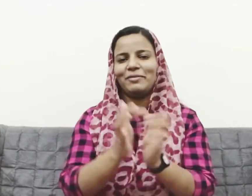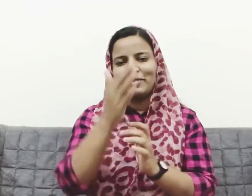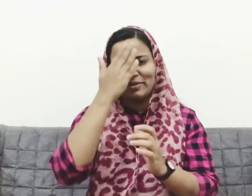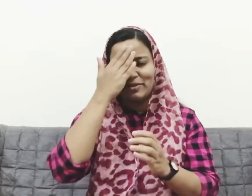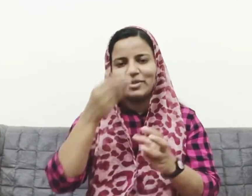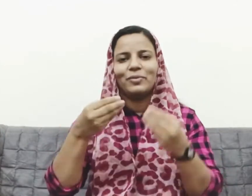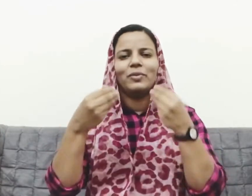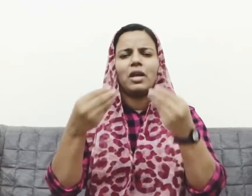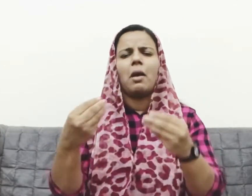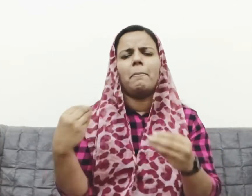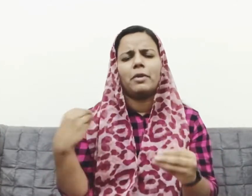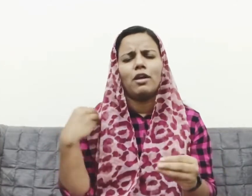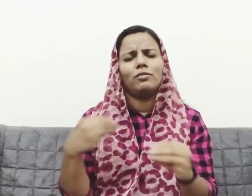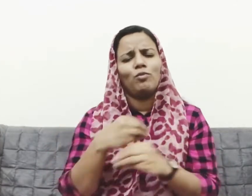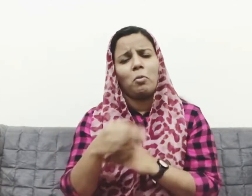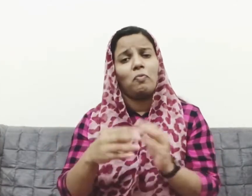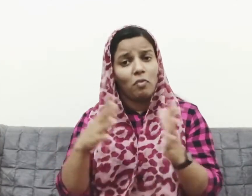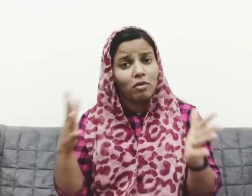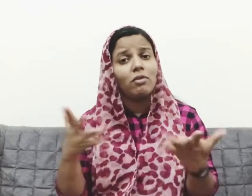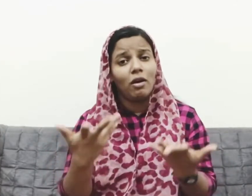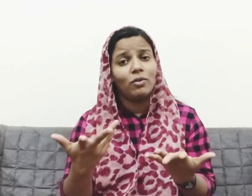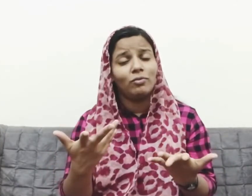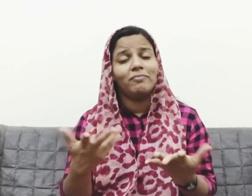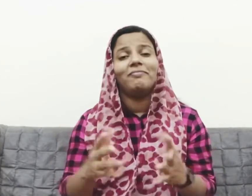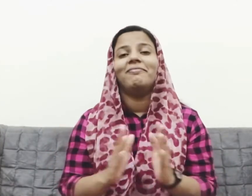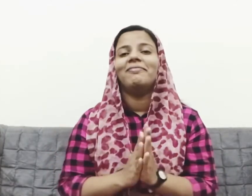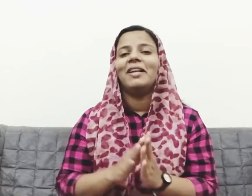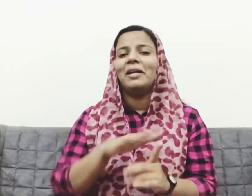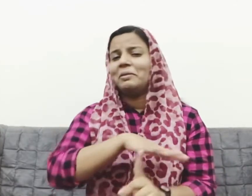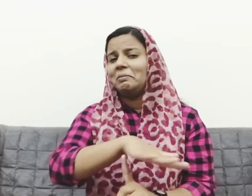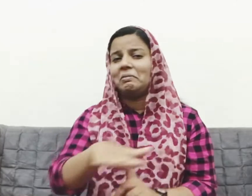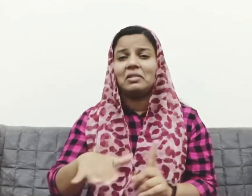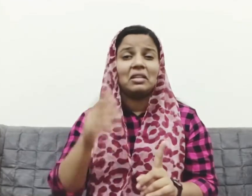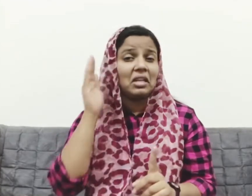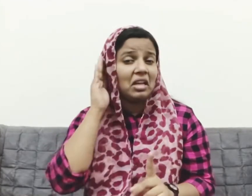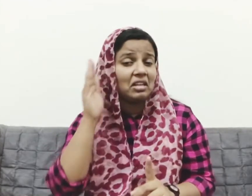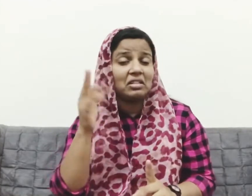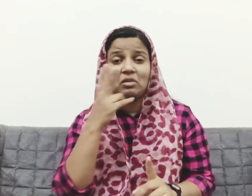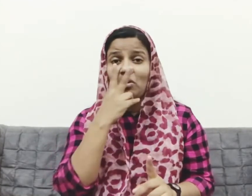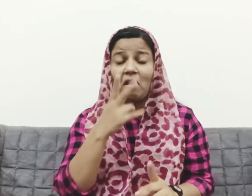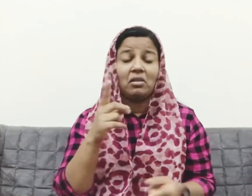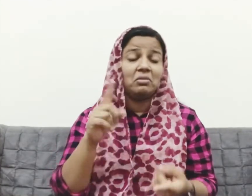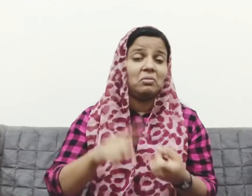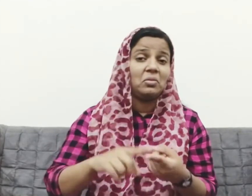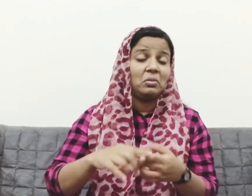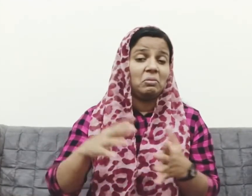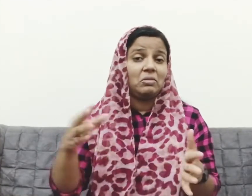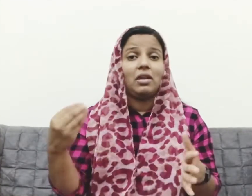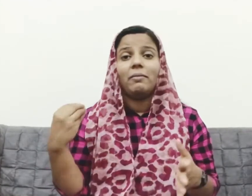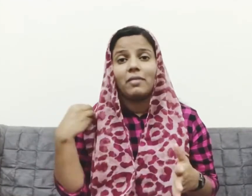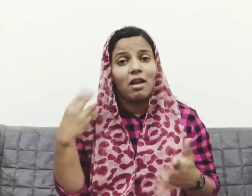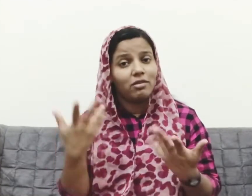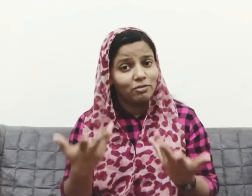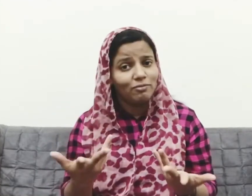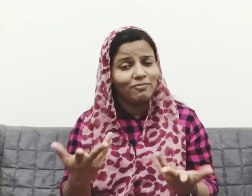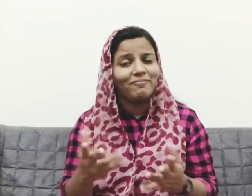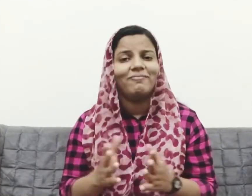സ്തോത്രം പറഞ്ഞുകൊണ്ടിരിക്കുക. പ്രശ്നങ്ങൾ എത്ര വലുതാണെങ്കിലും, പ്രയാസങ്ങൾ എത്ര വലുതാണെങ്കിലും, ചുറ്റുപാട് കേൾക്കുന്ന വാർത്തകൾ എത്ര പ്രതികൂലത്തിൻ്റെ